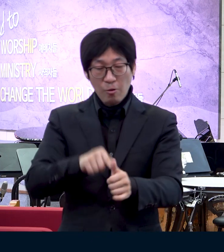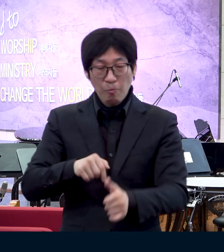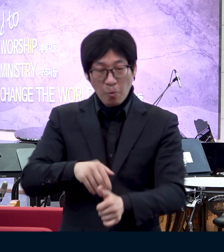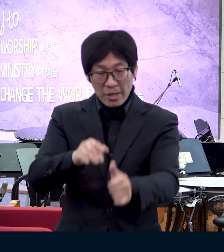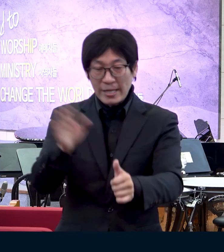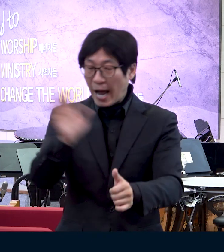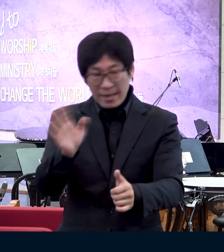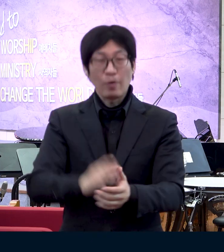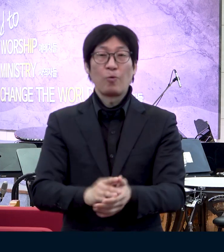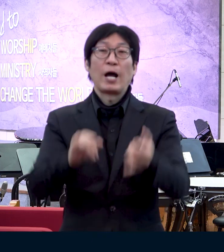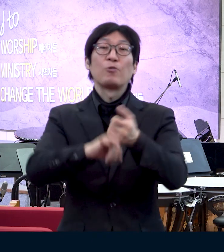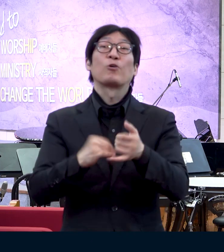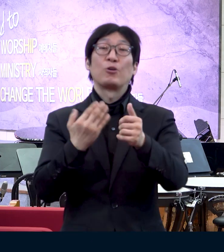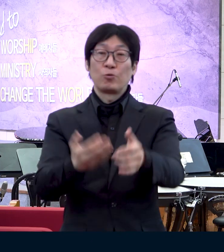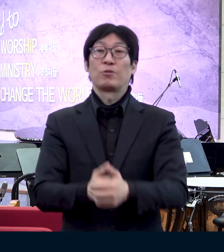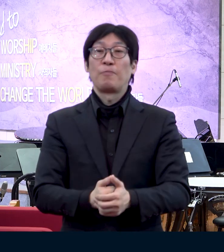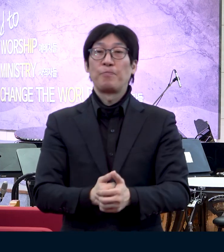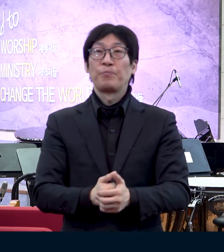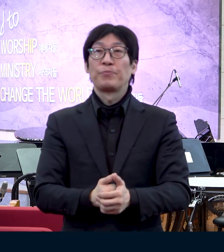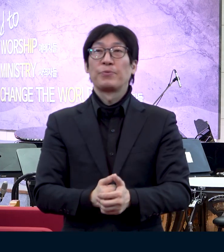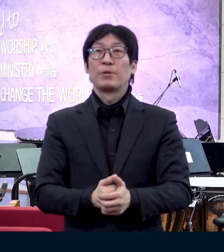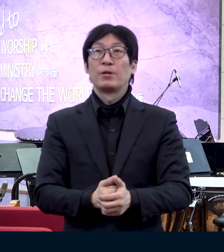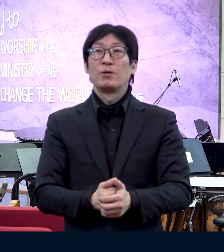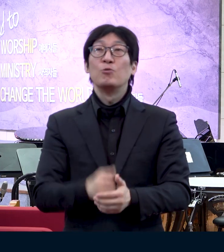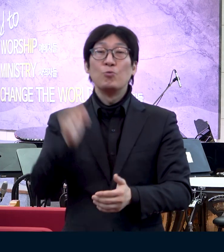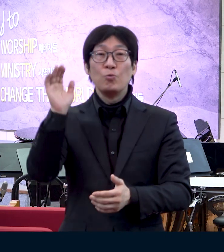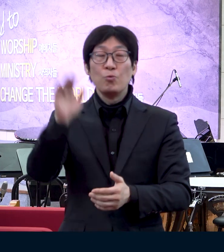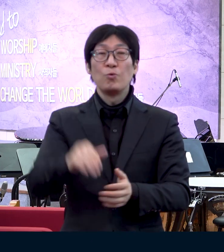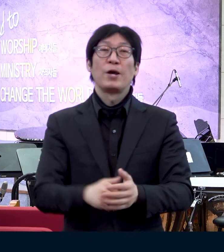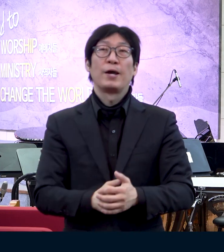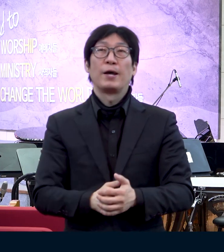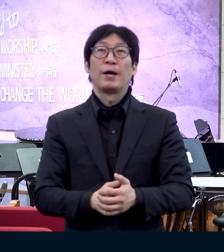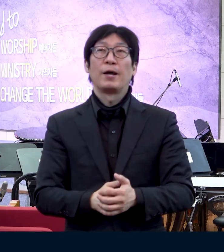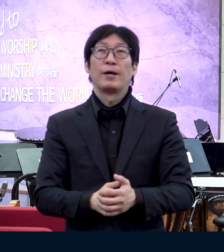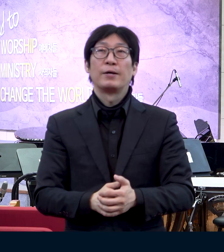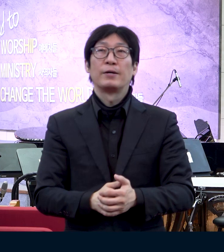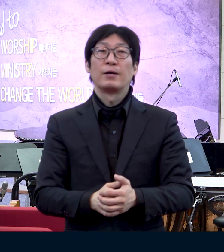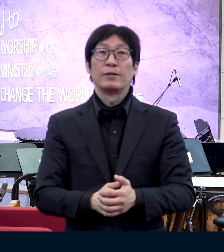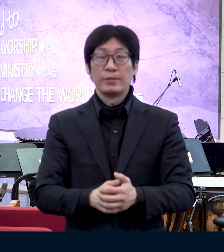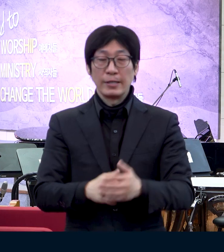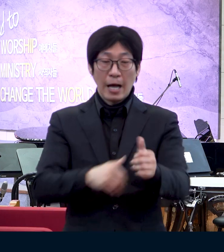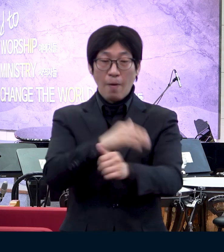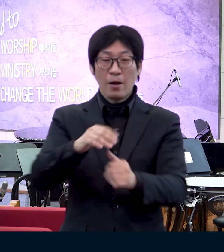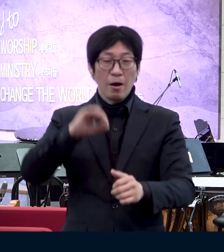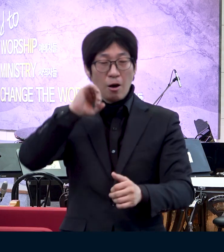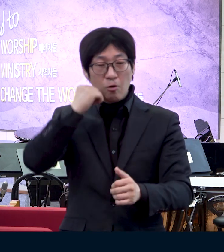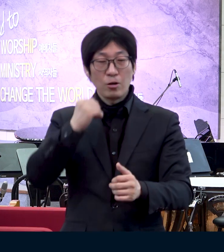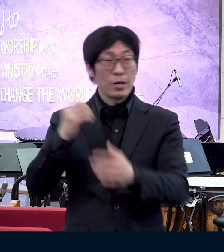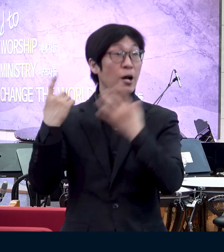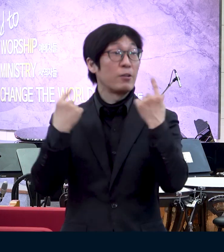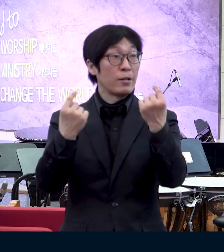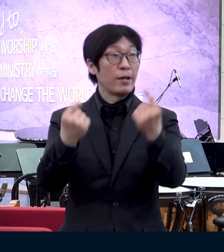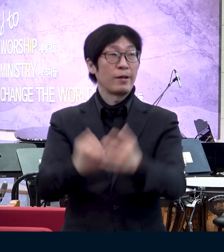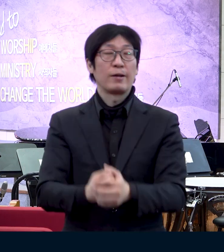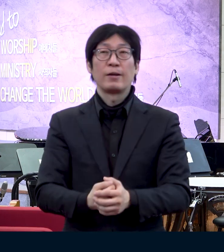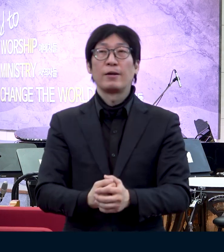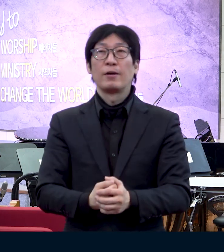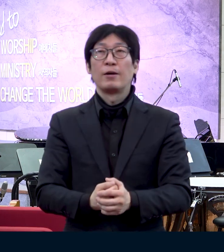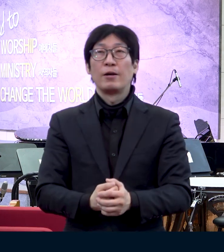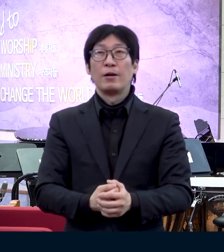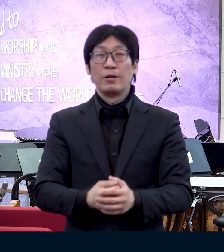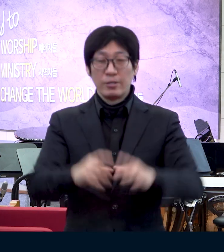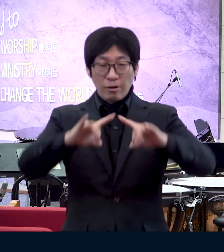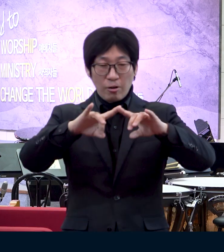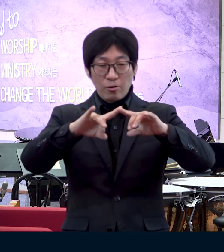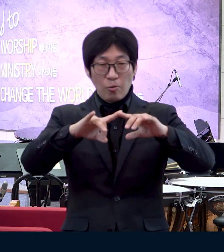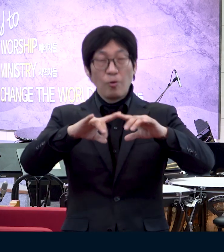거예요. 그런데 그리고 얼마 뒤에 뭐 그냥 어려우니까 뭐